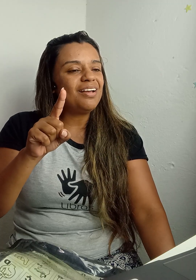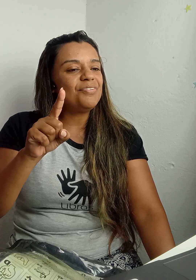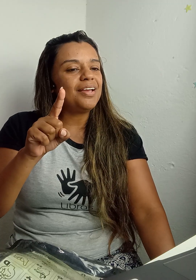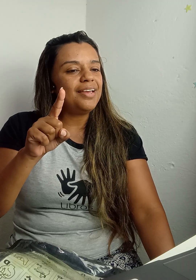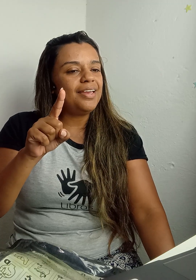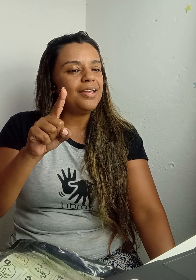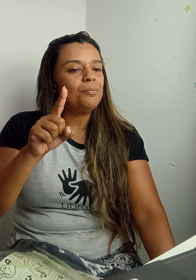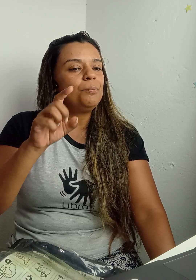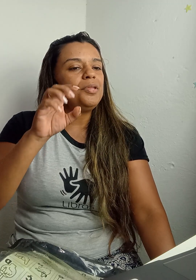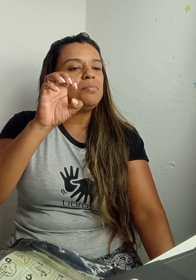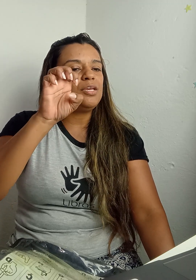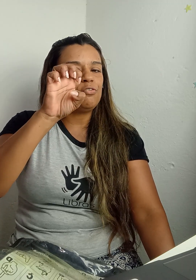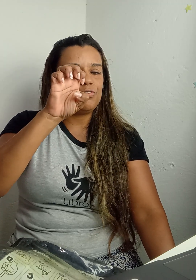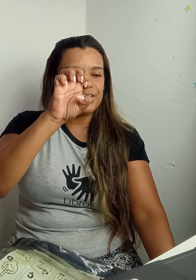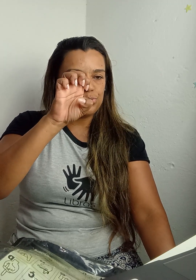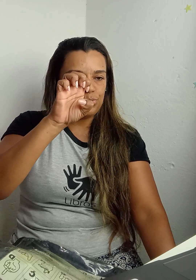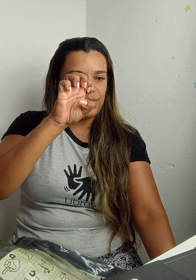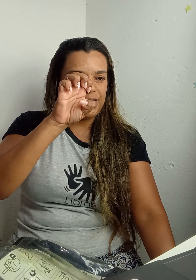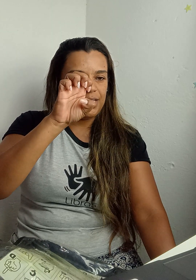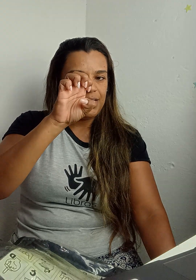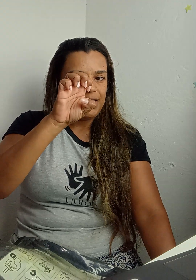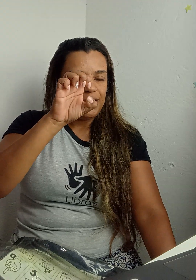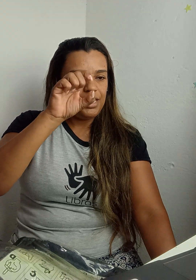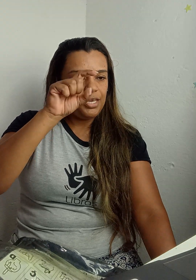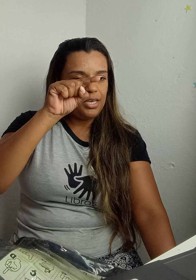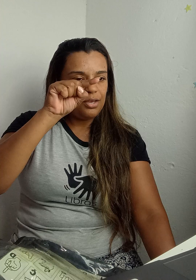palavra é. Primeiro eu faço e